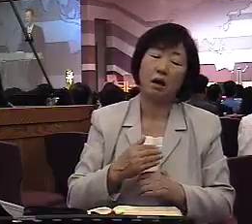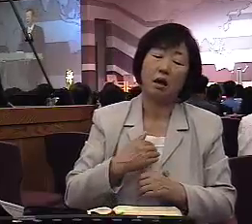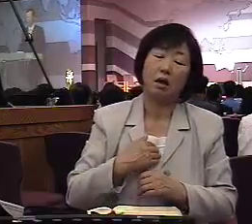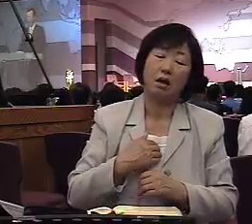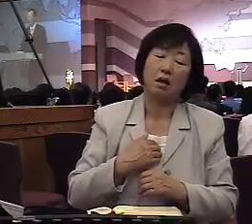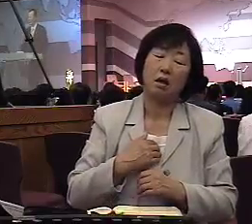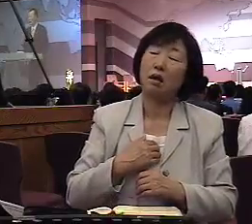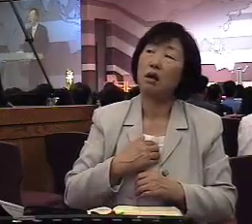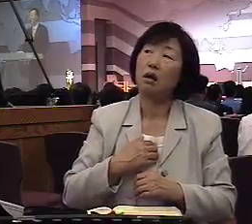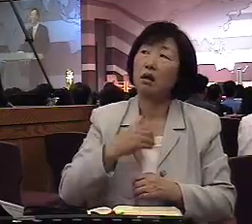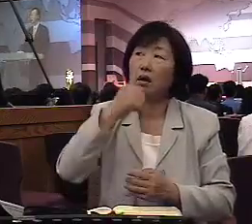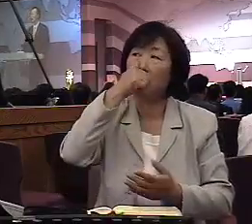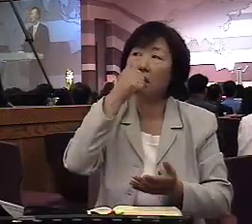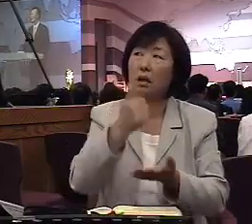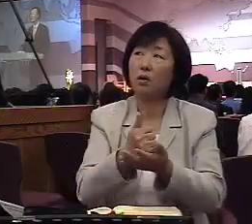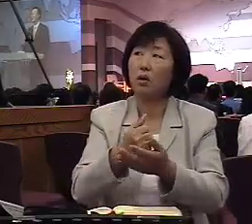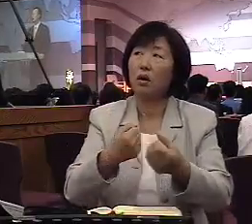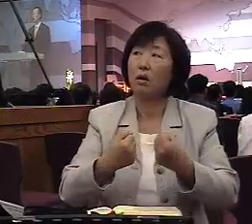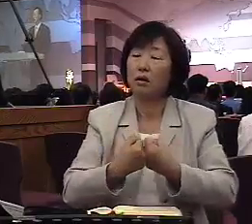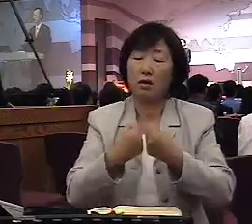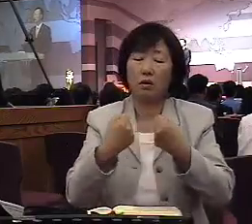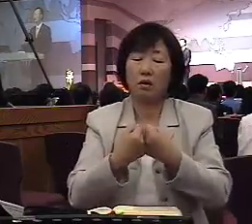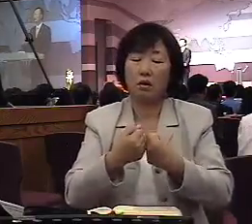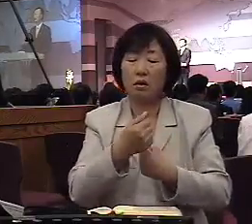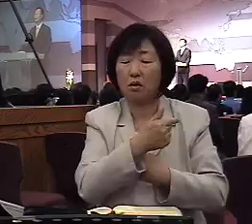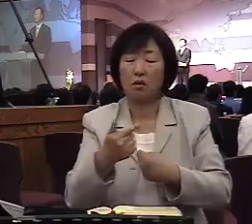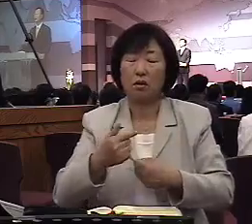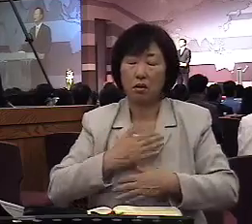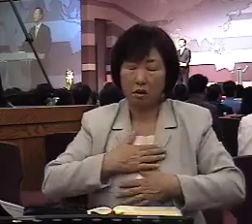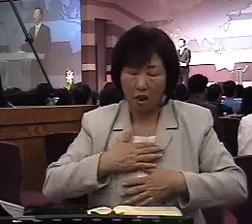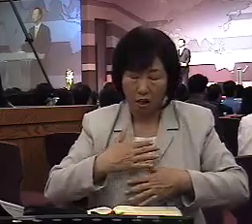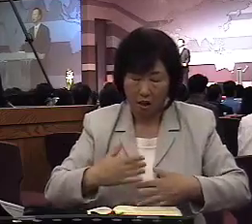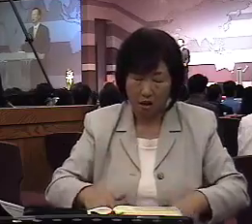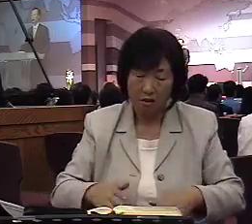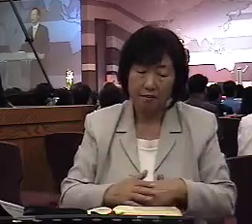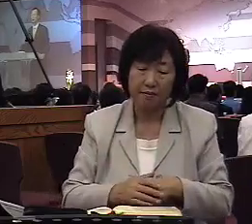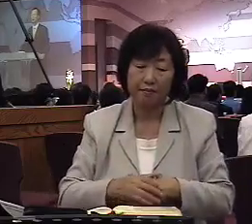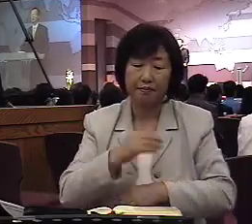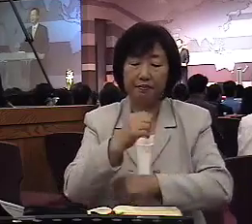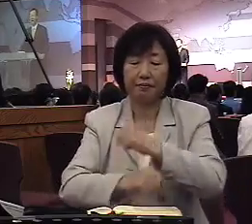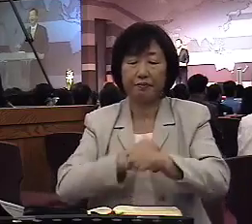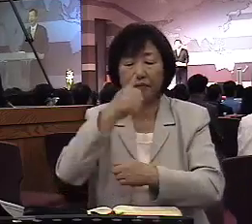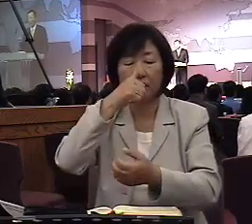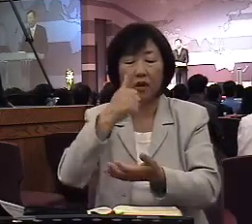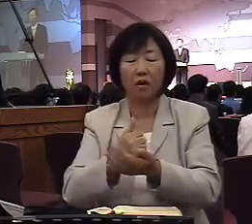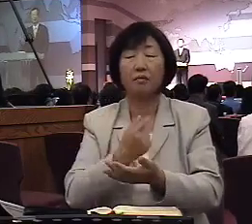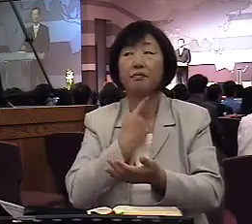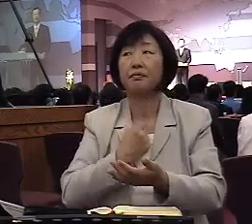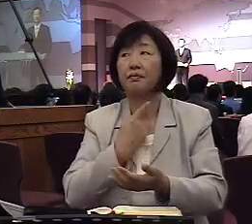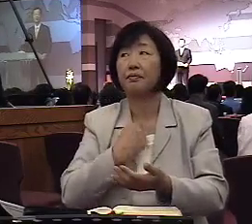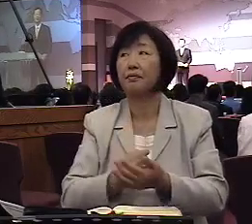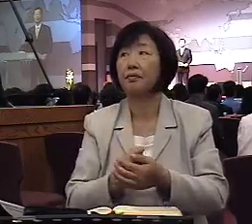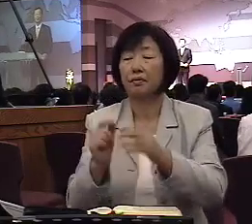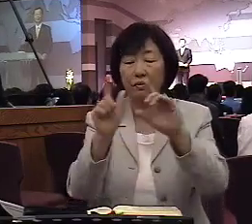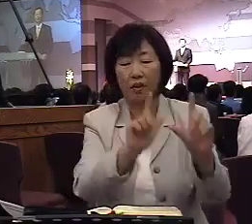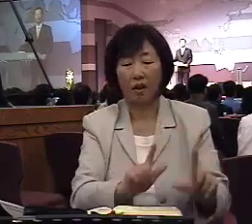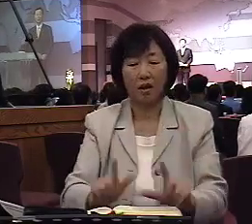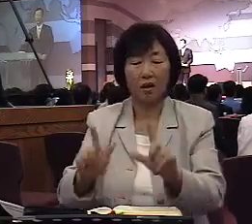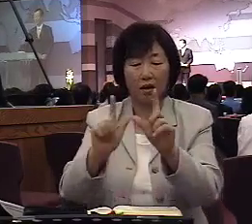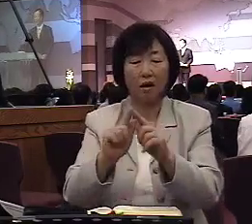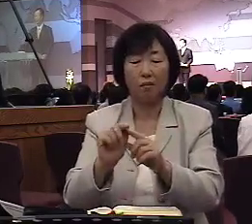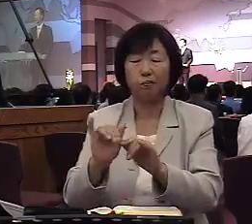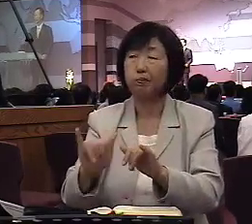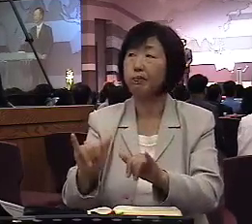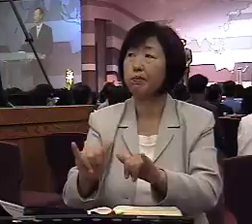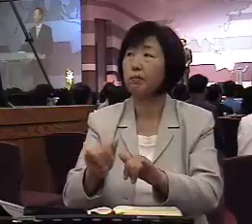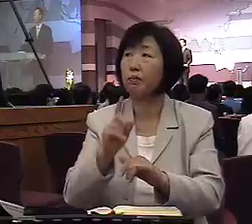with sin. 죄와 싸우는 것이 너무나 이제 지쳤어. 나 이제 마음껏 죄지며 살게 놔둬.